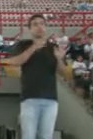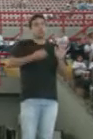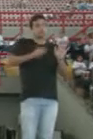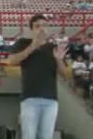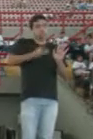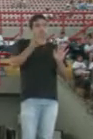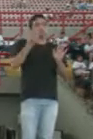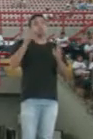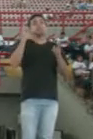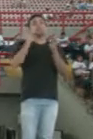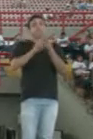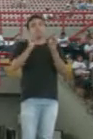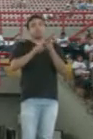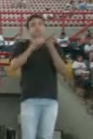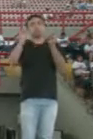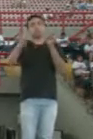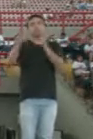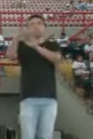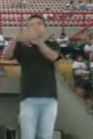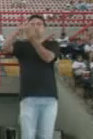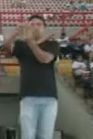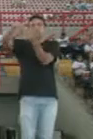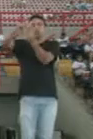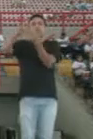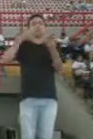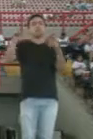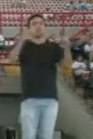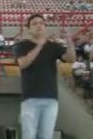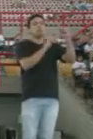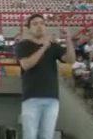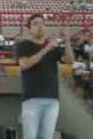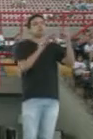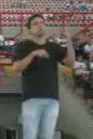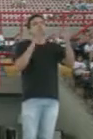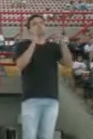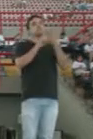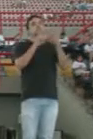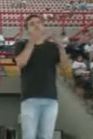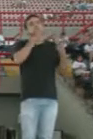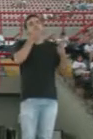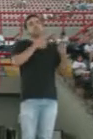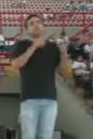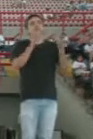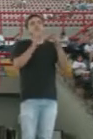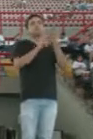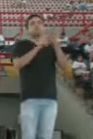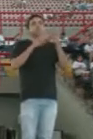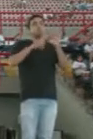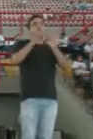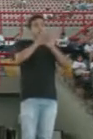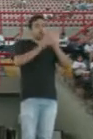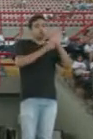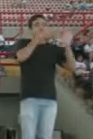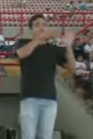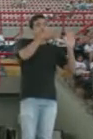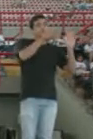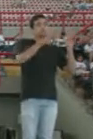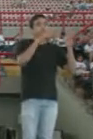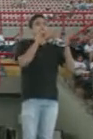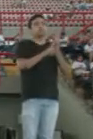misto? Geralmente tem um quadrinho, uma tirinha, um artigo de opinião de